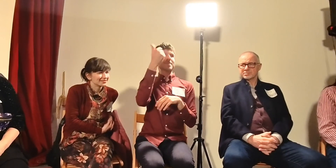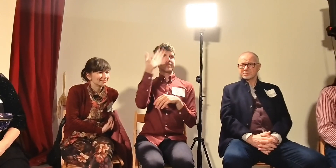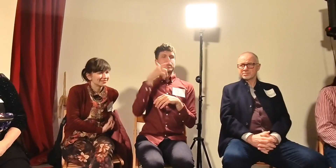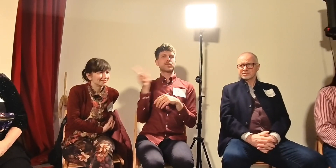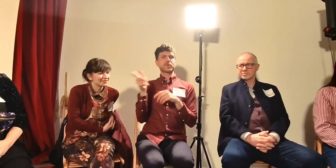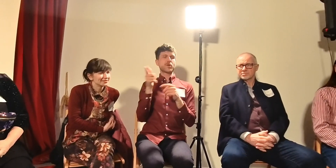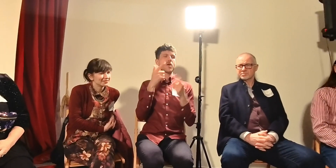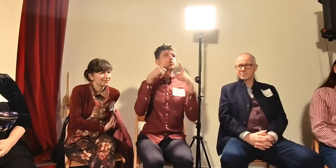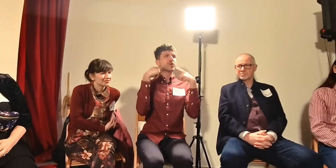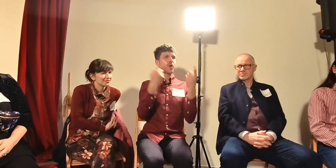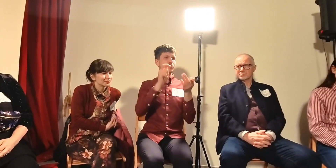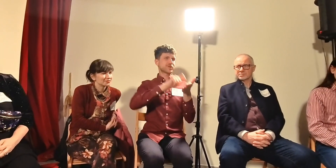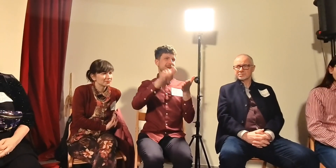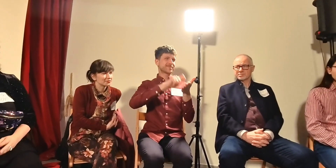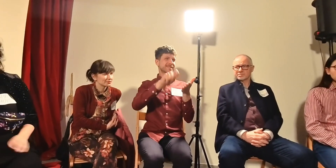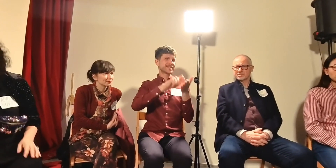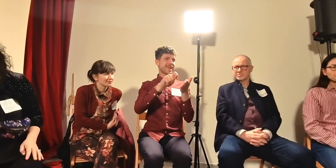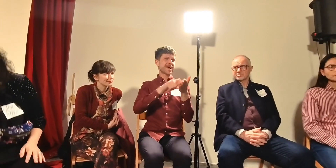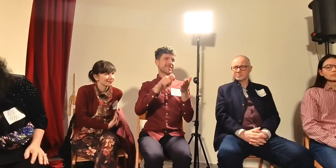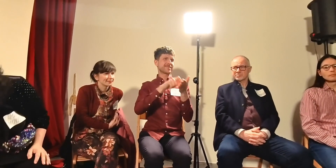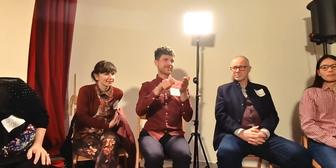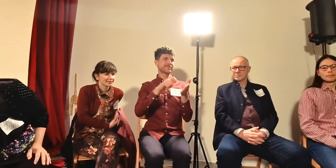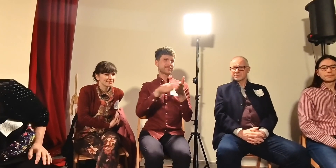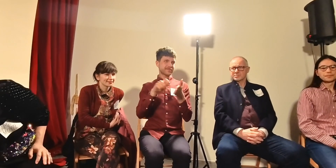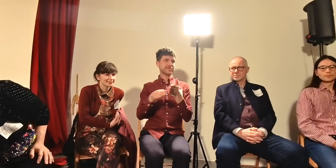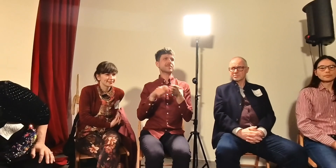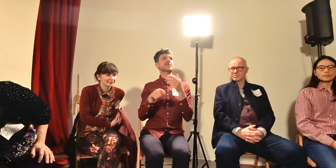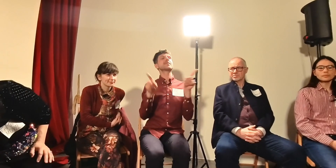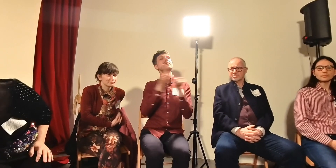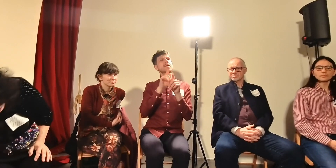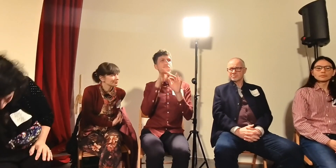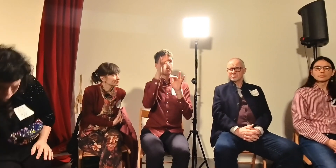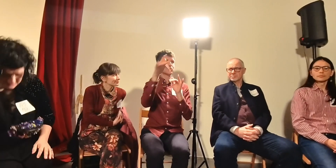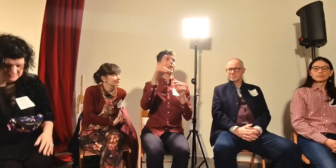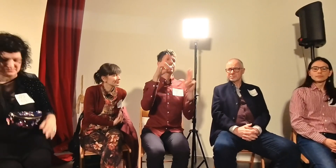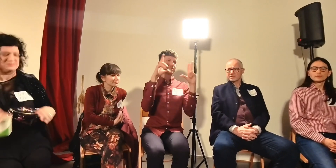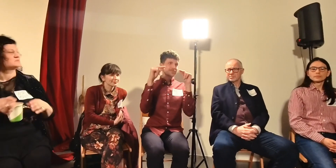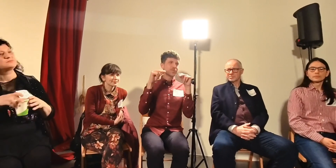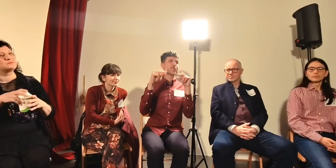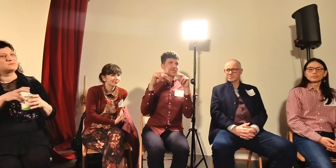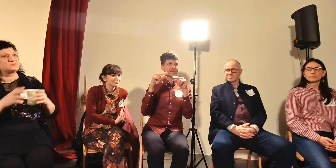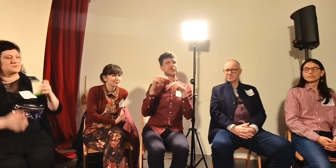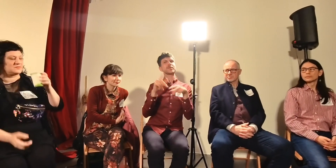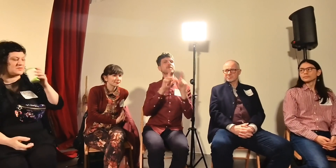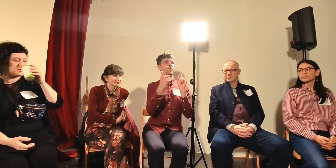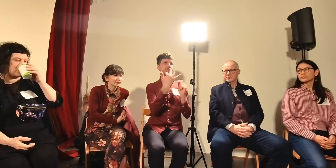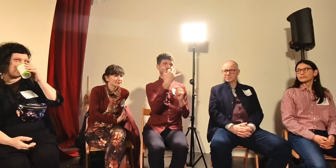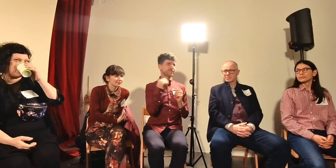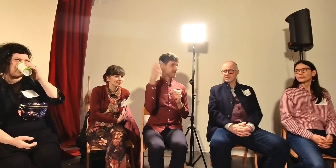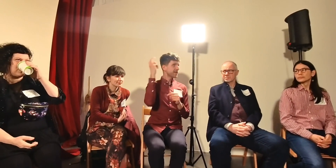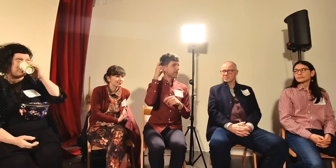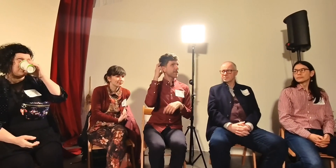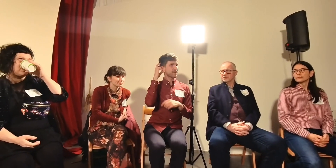Byla to nejprve tlumočnice a my jsme zkoušeli spolu si psát. A občas